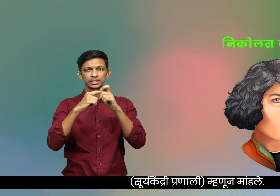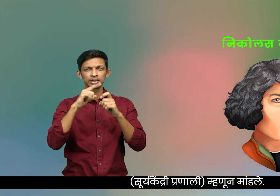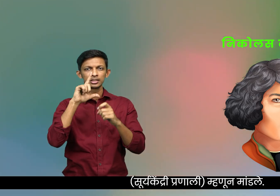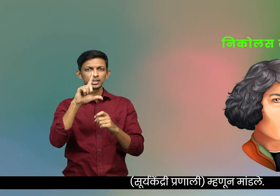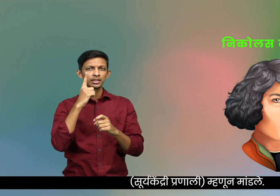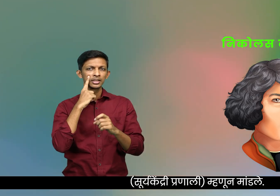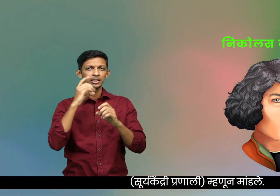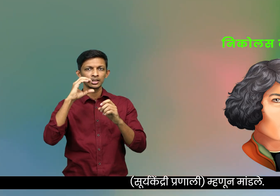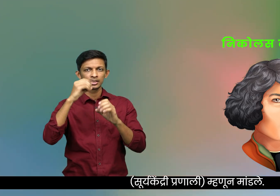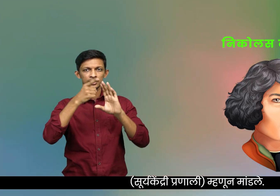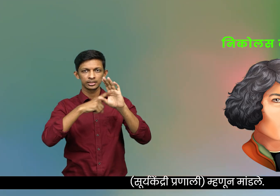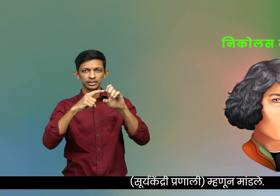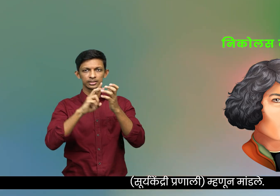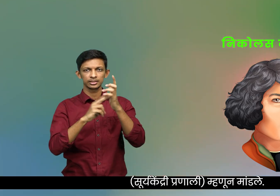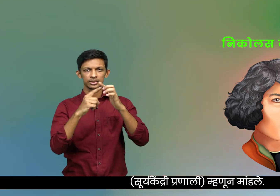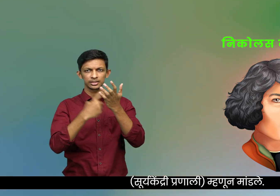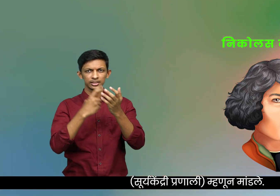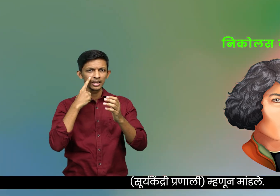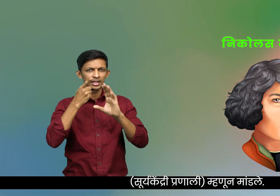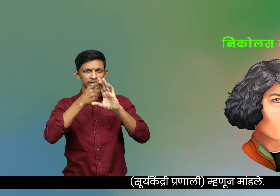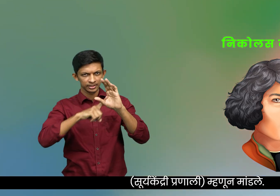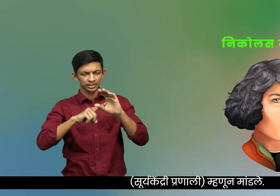सूर्यकेंद्री प्रणाली म्हणून मांडले.